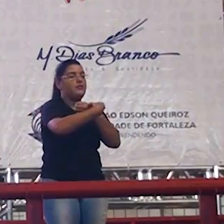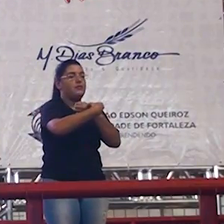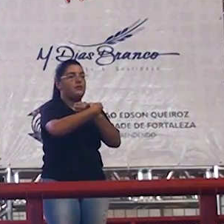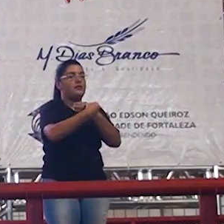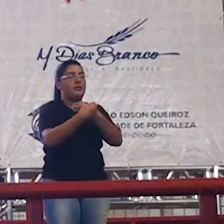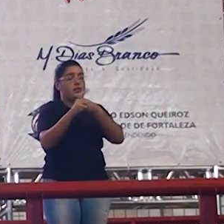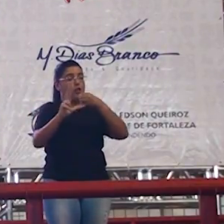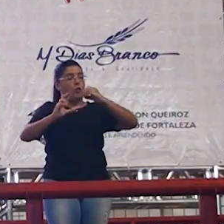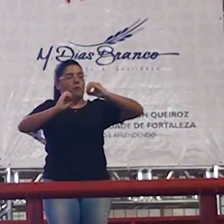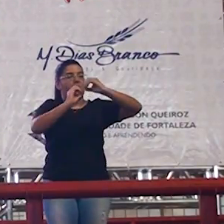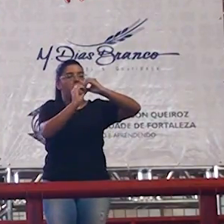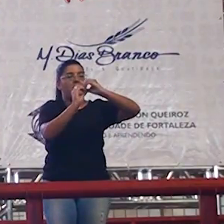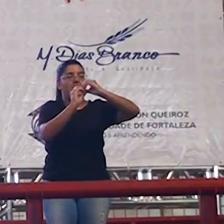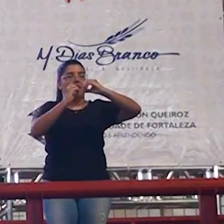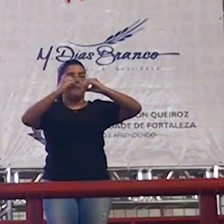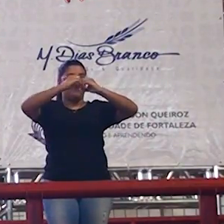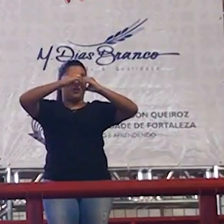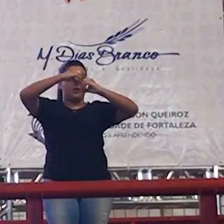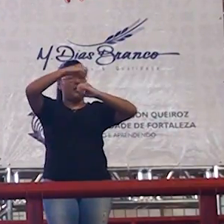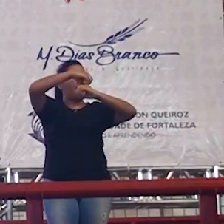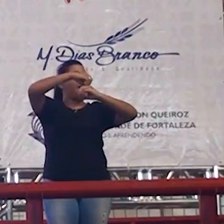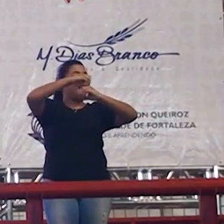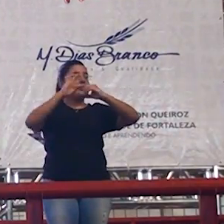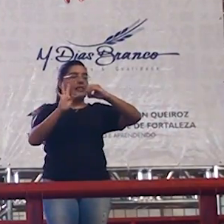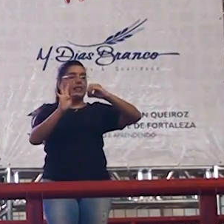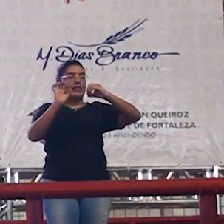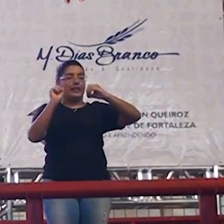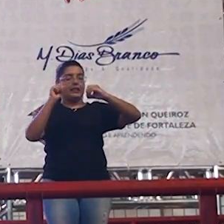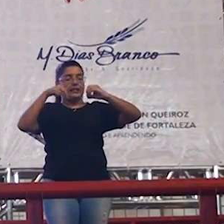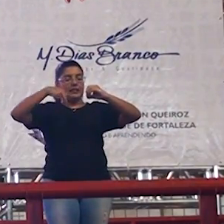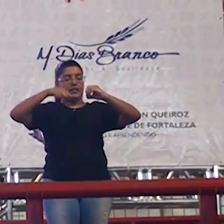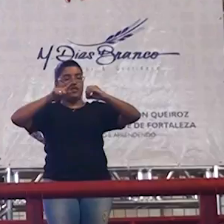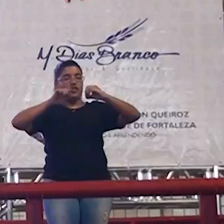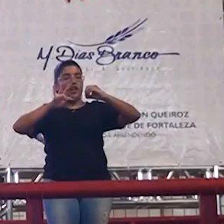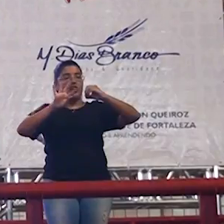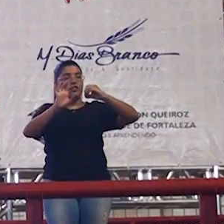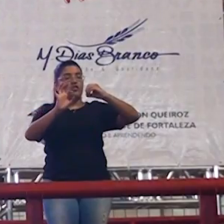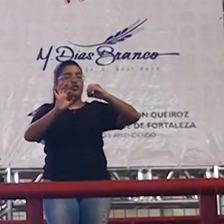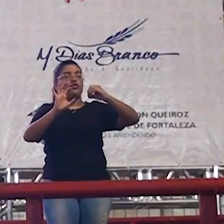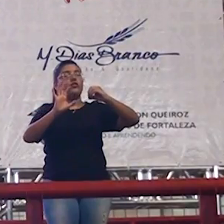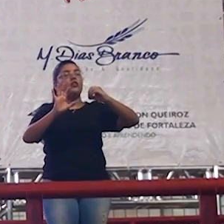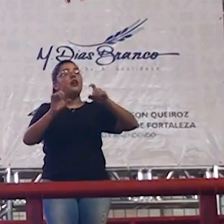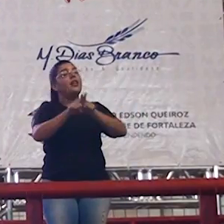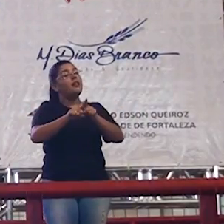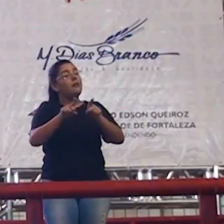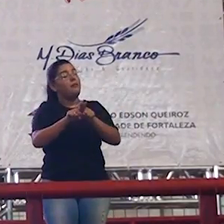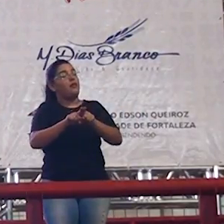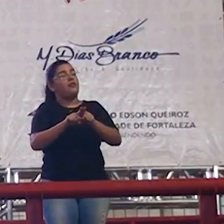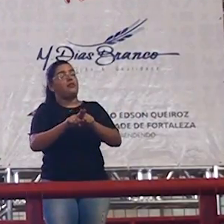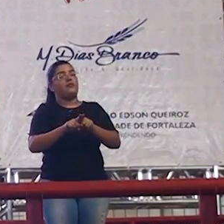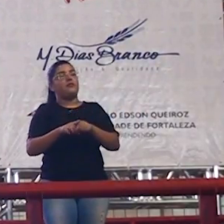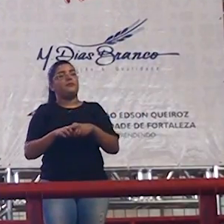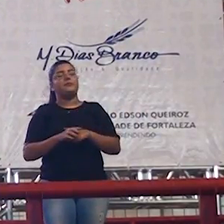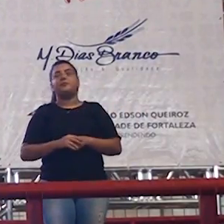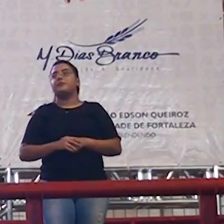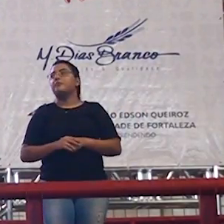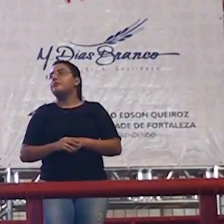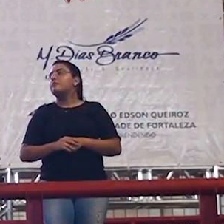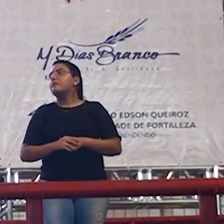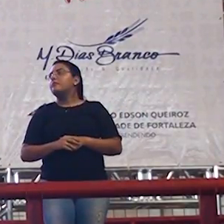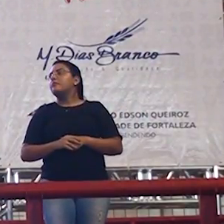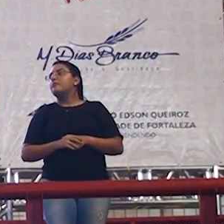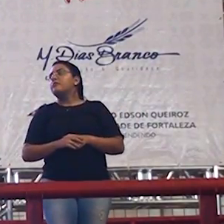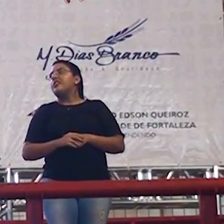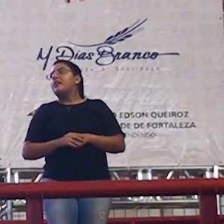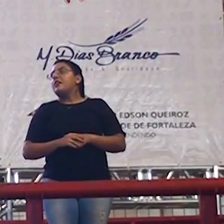encostar, mas encosta em apenas um ponto. Ainda tem outra coisa em ser tangente. Algo que é